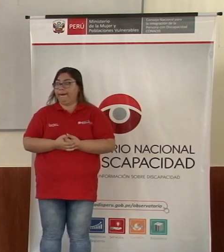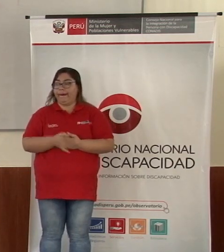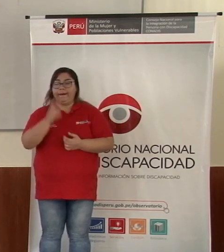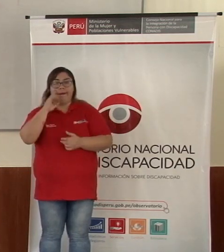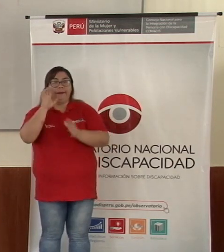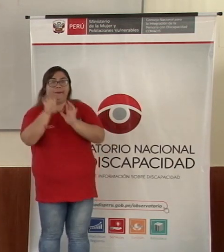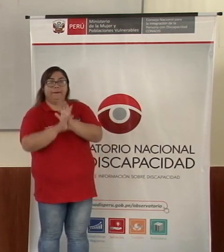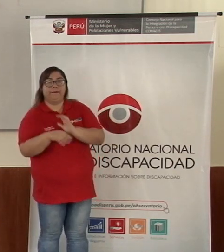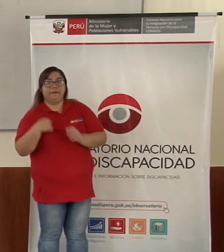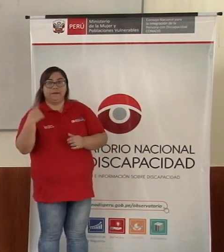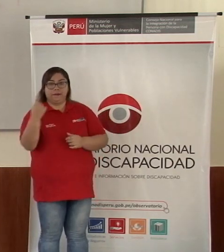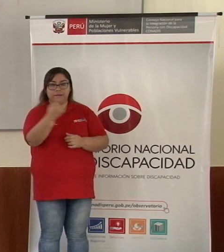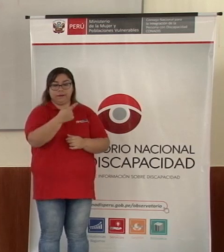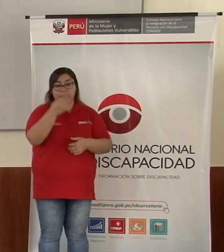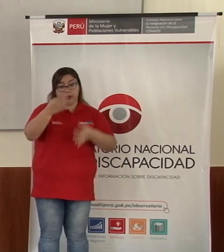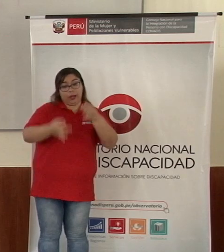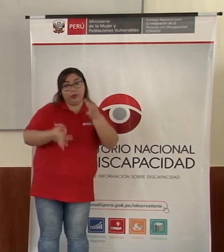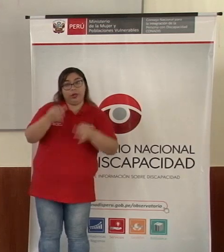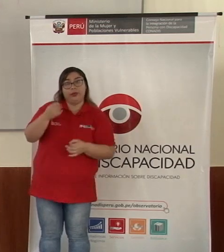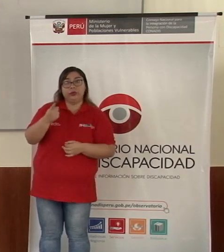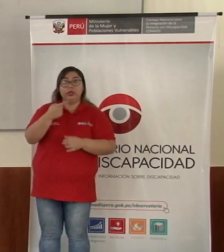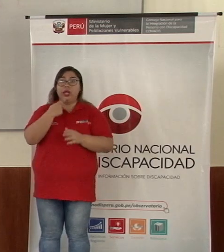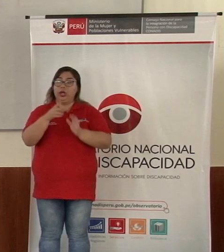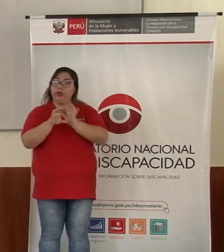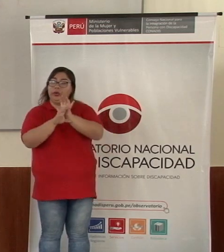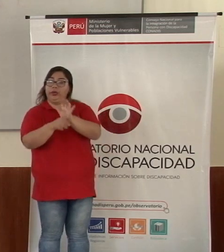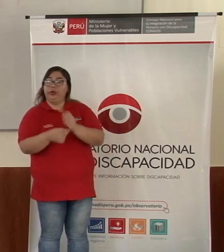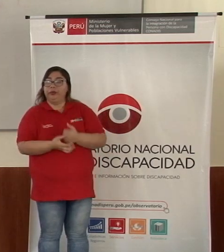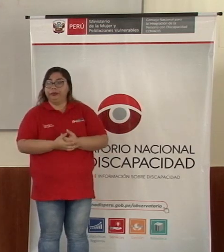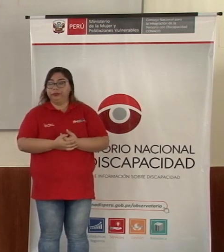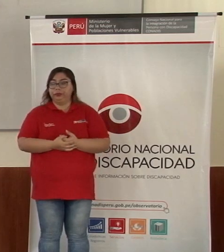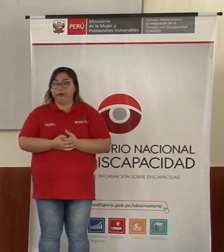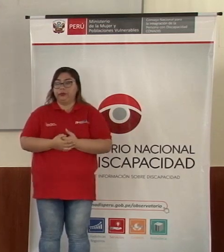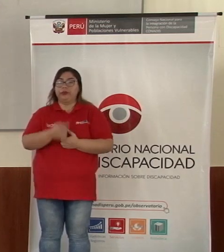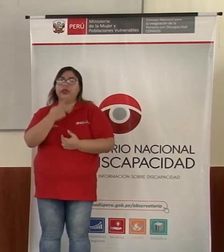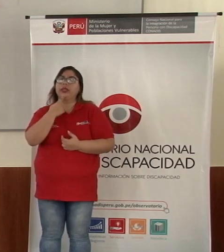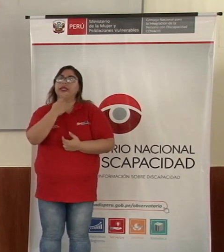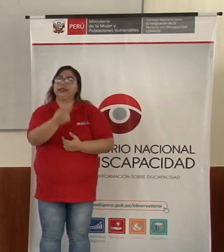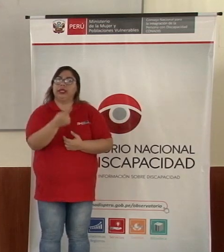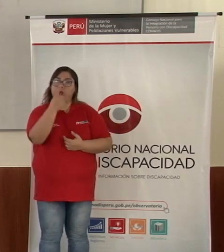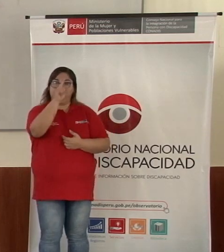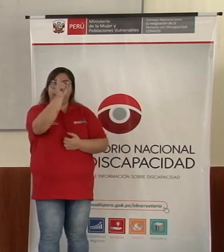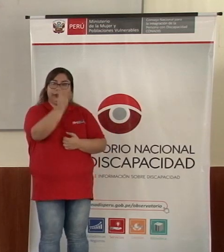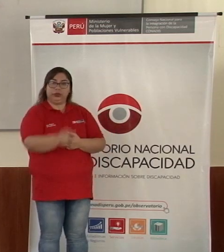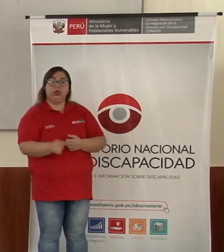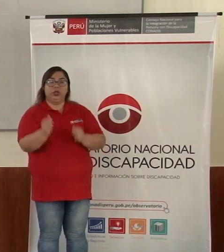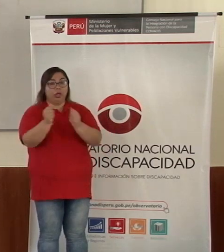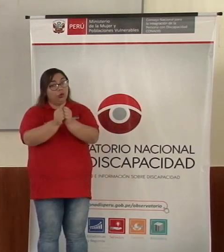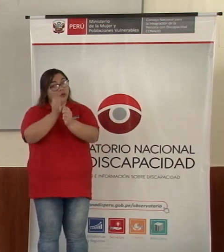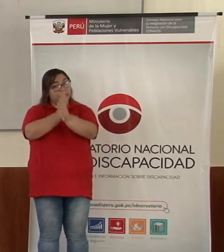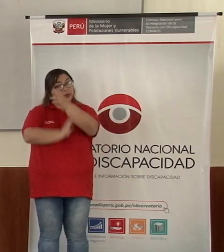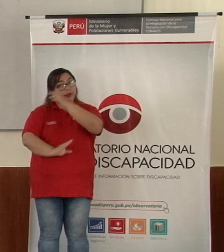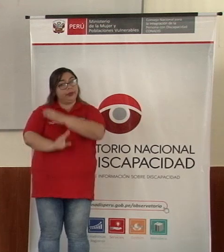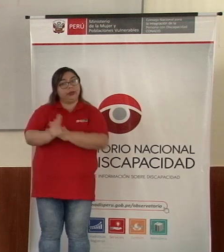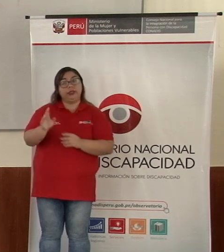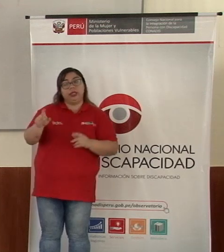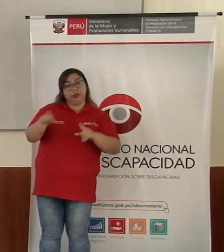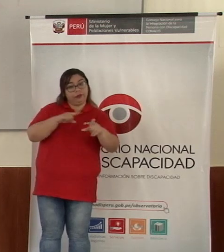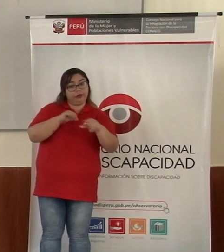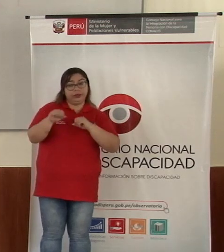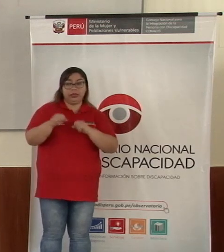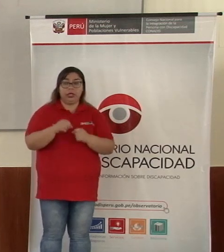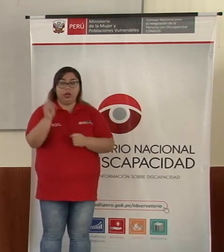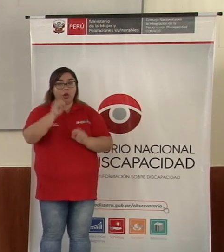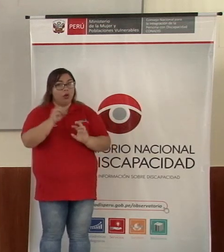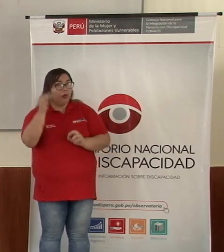Entonces, para los juristas del código, decían, una persona con discapacidad física